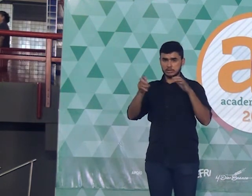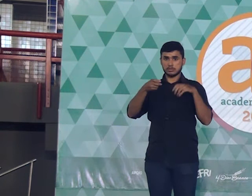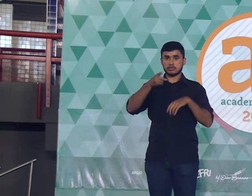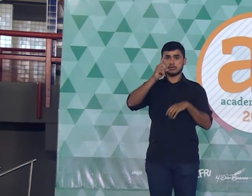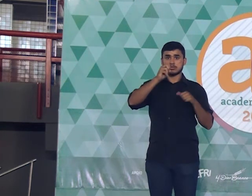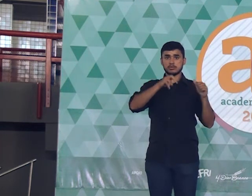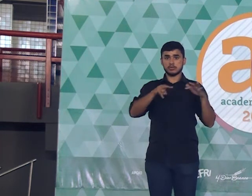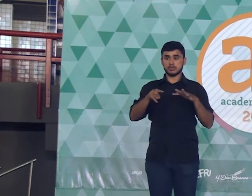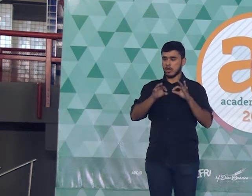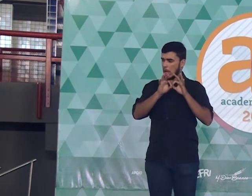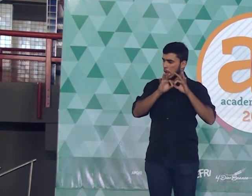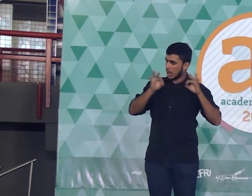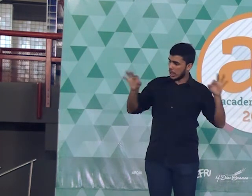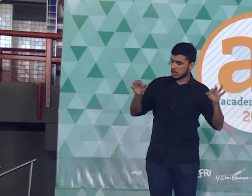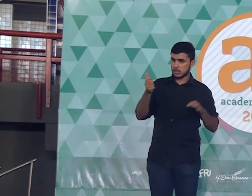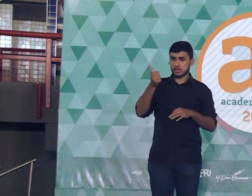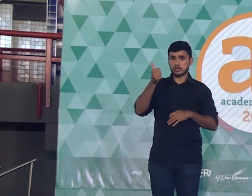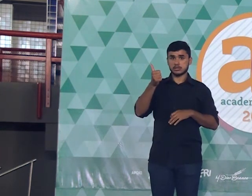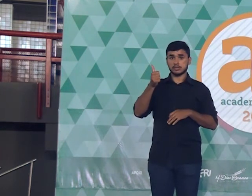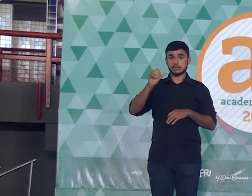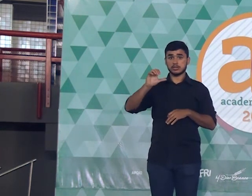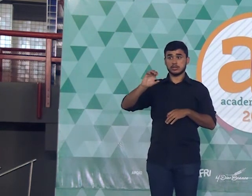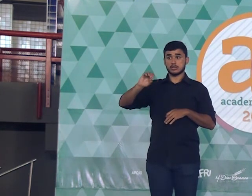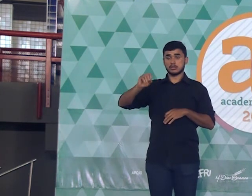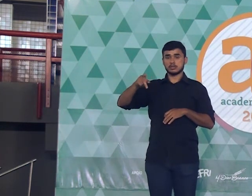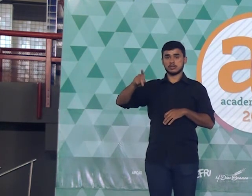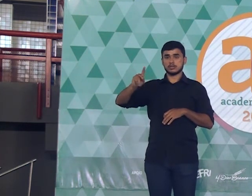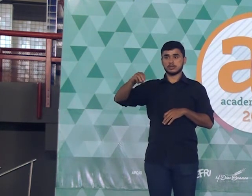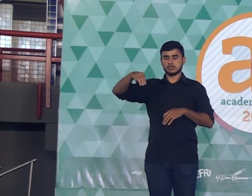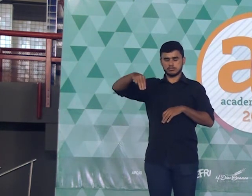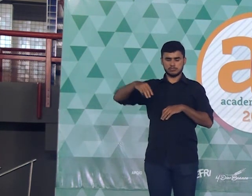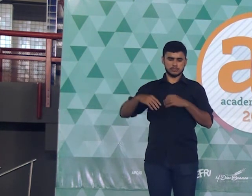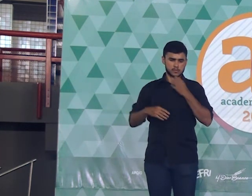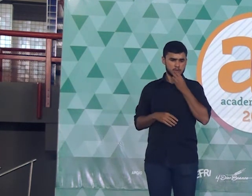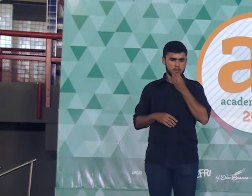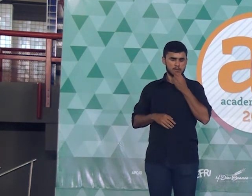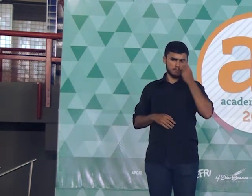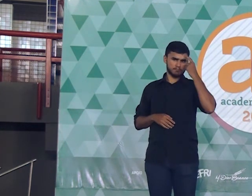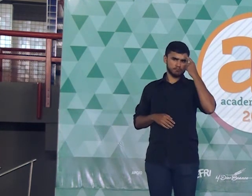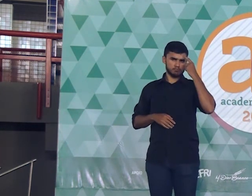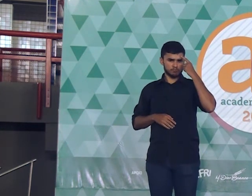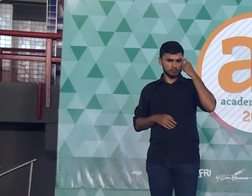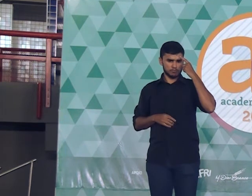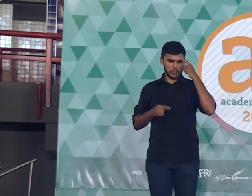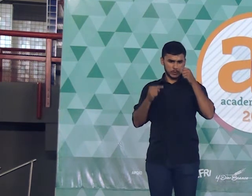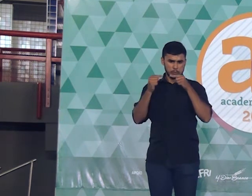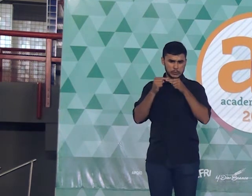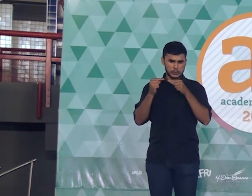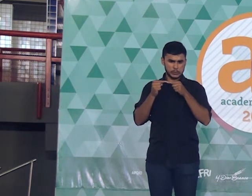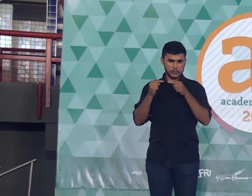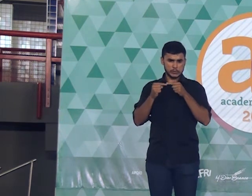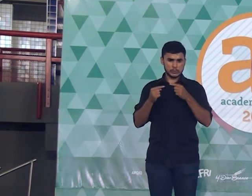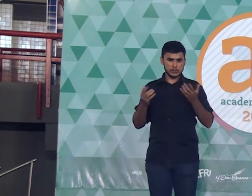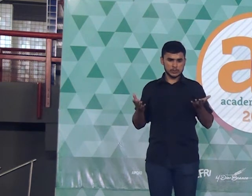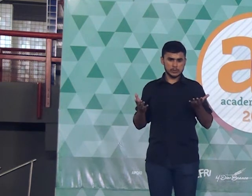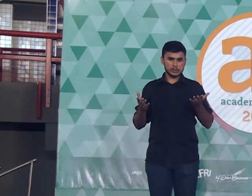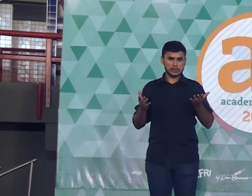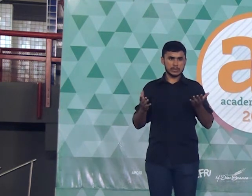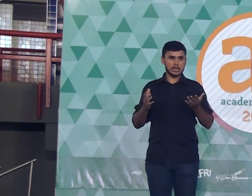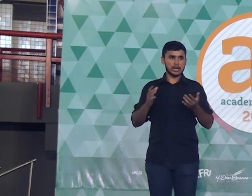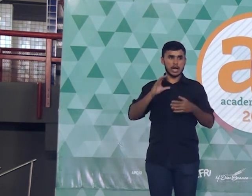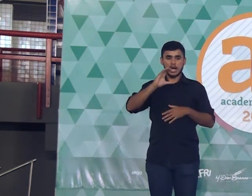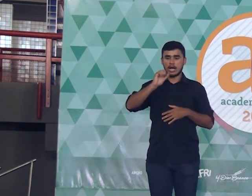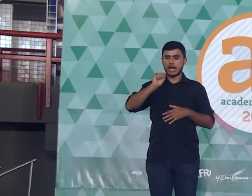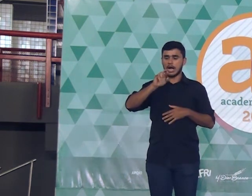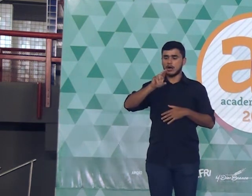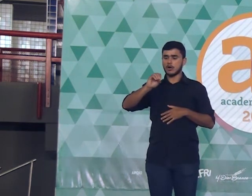para percorrer 10 quilômetros. Aí você vai usar o bom senso. E foi feita uma pergunta